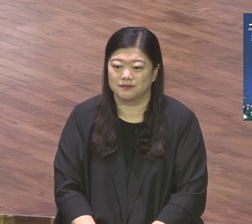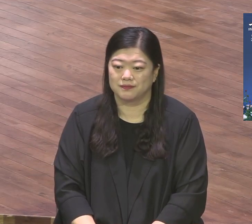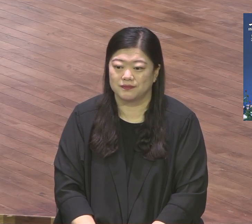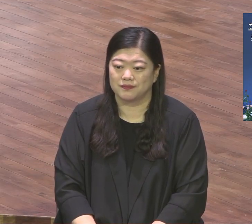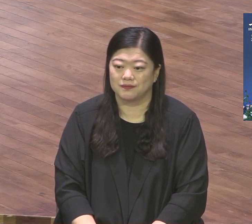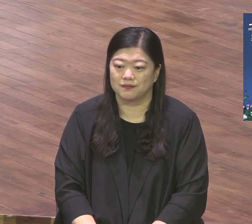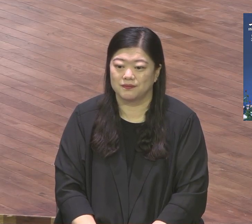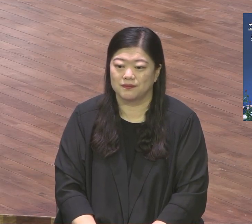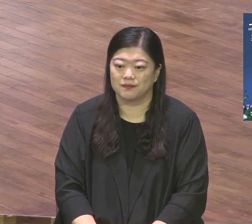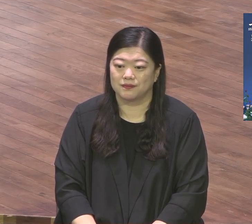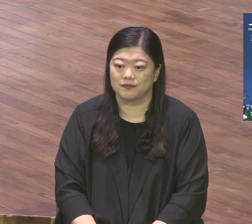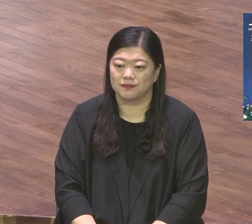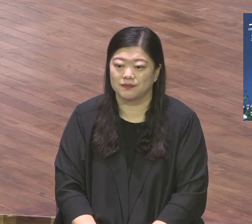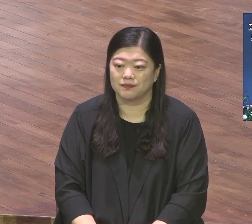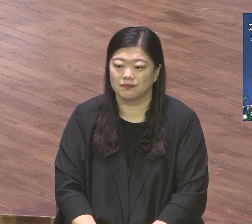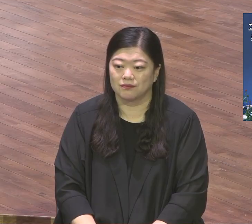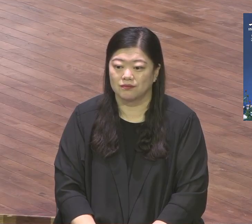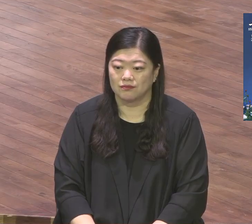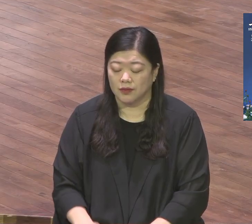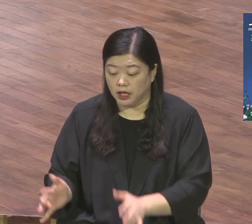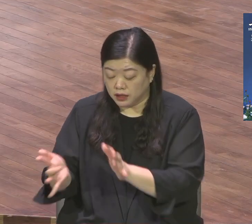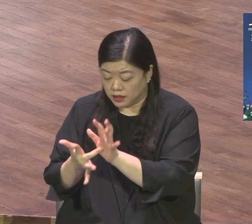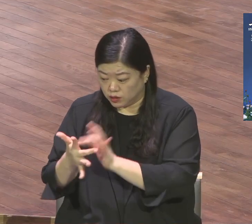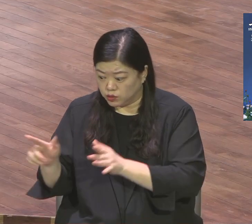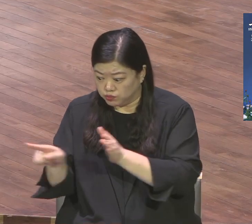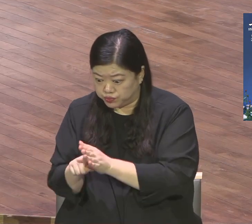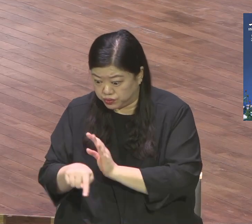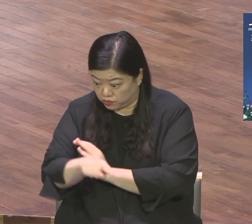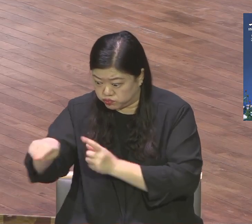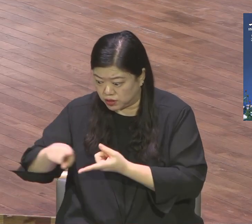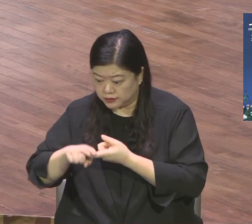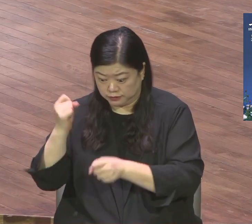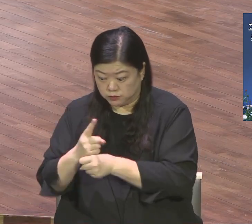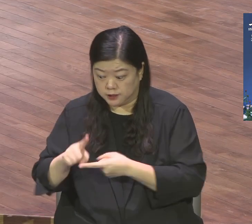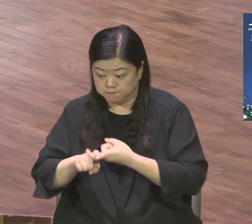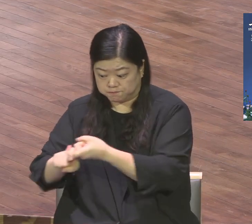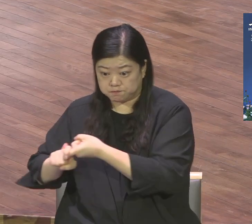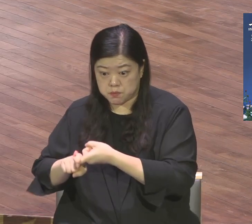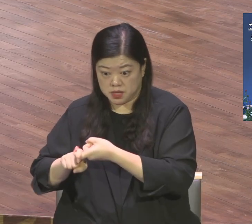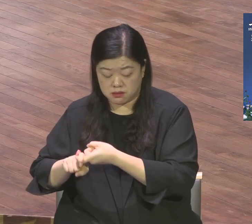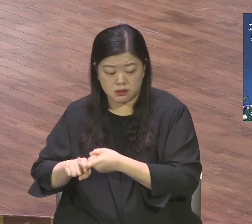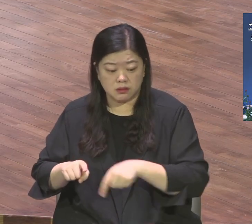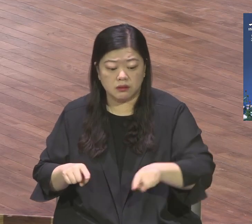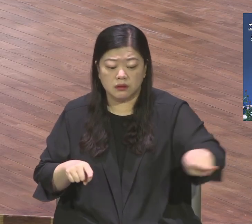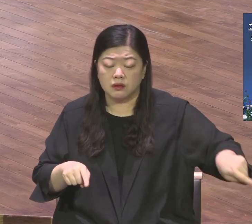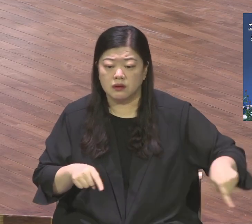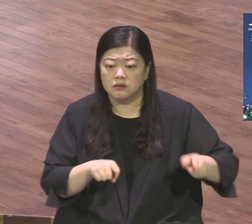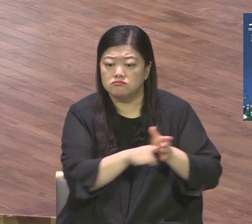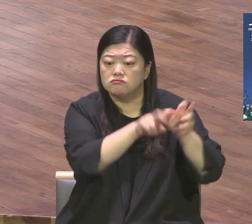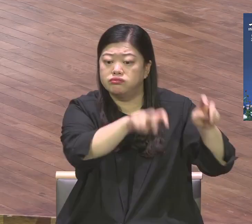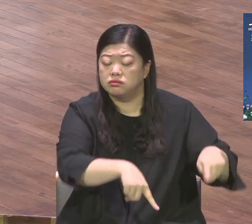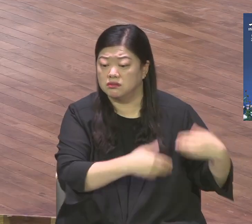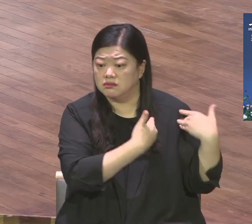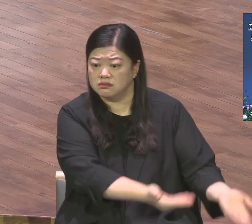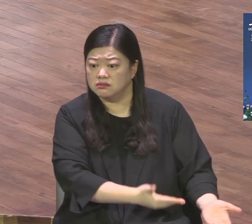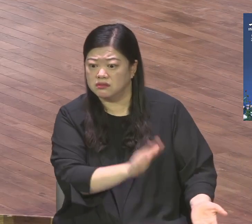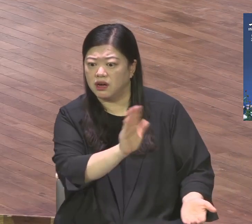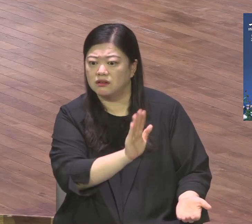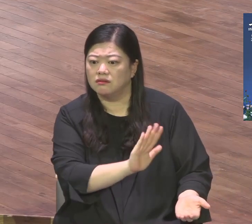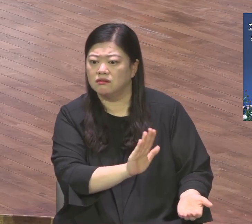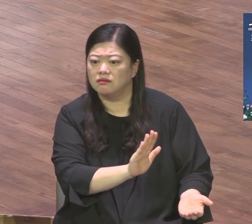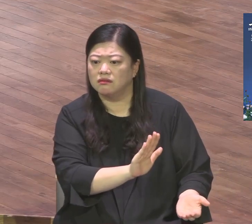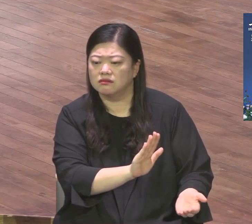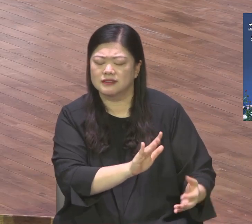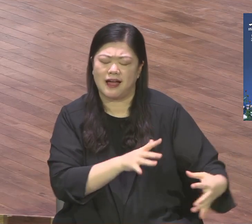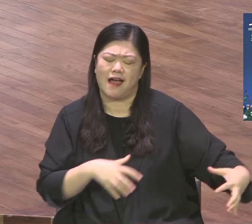불신자들에게 가서 이 사실을 말해주는 것을 전도와 선교라. 생명의 복음은 결코요 독점하라고 준 거